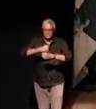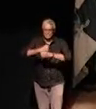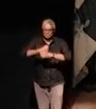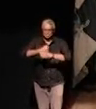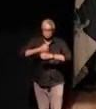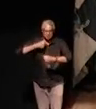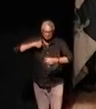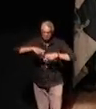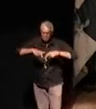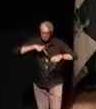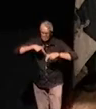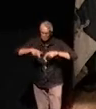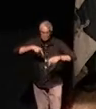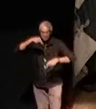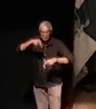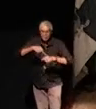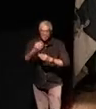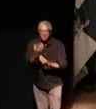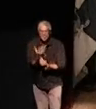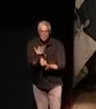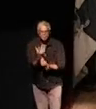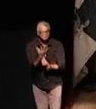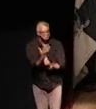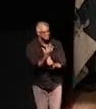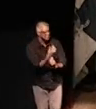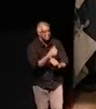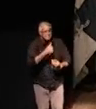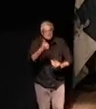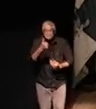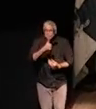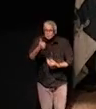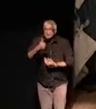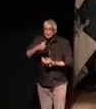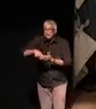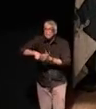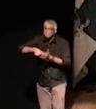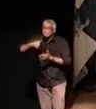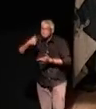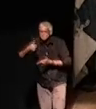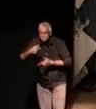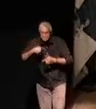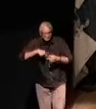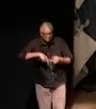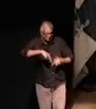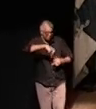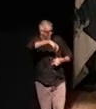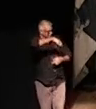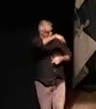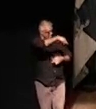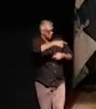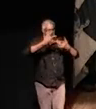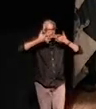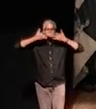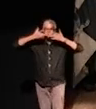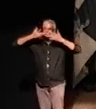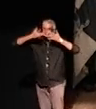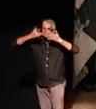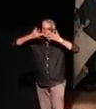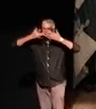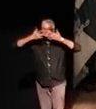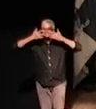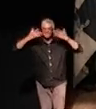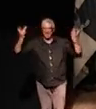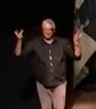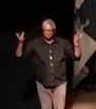em junho mas é a primeira vez que eu subo no palco desse teatro estou no palco do